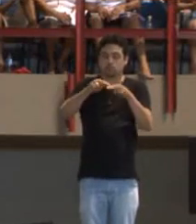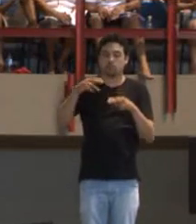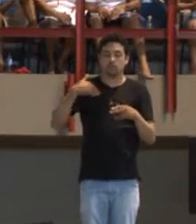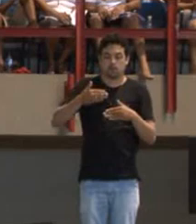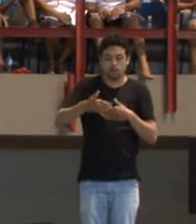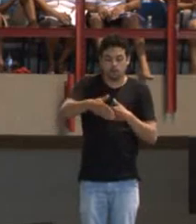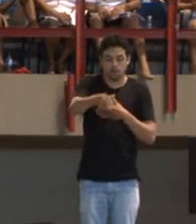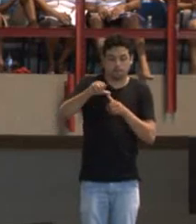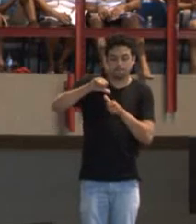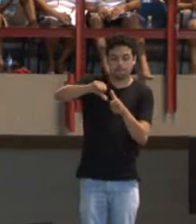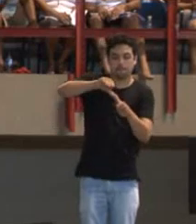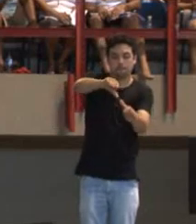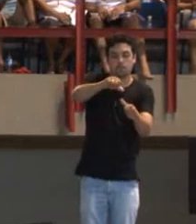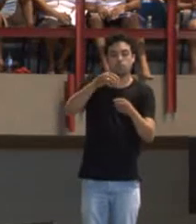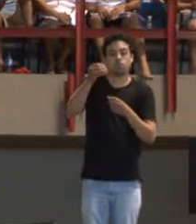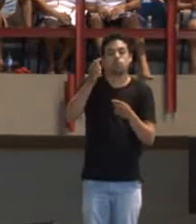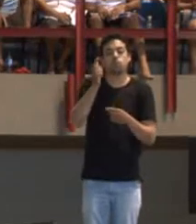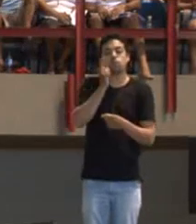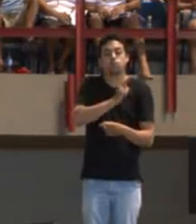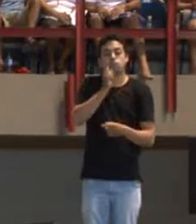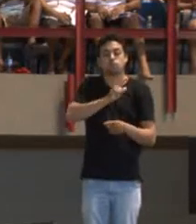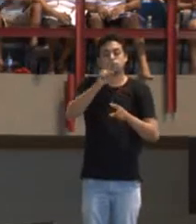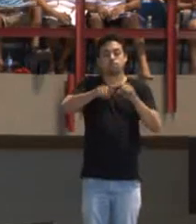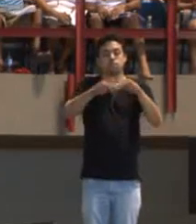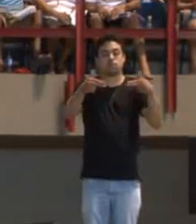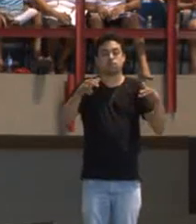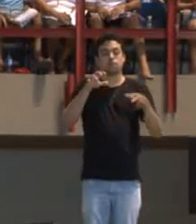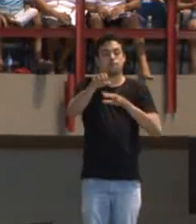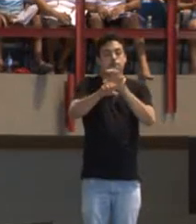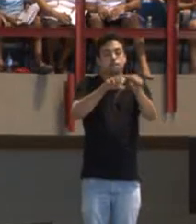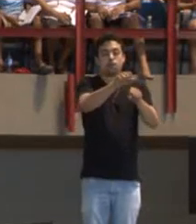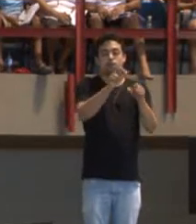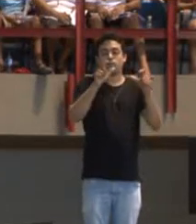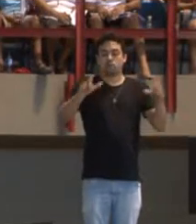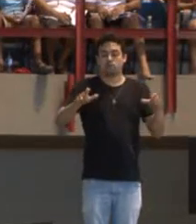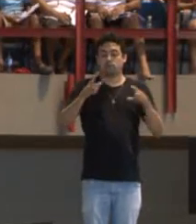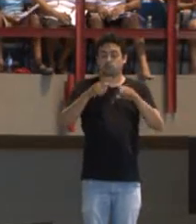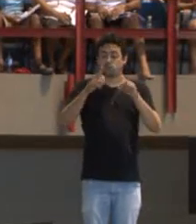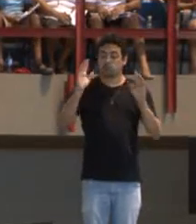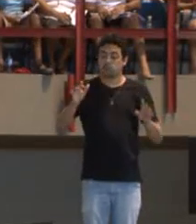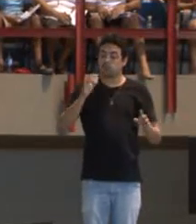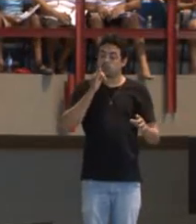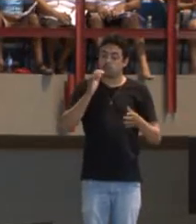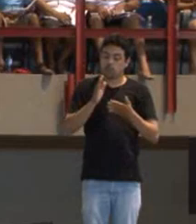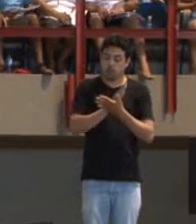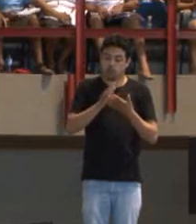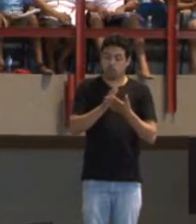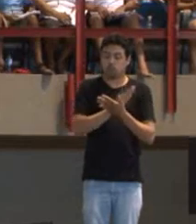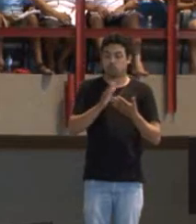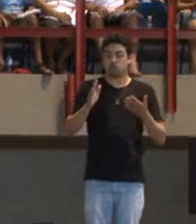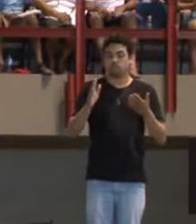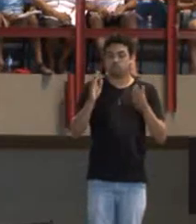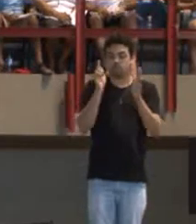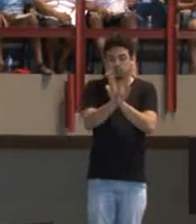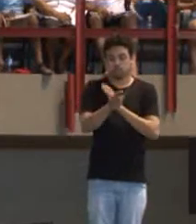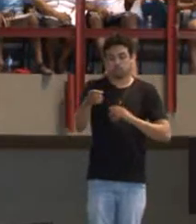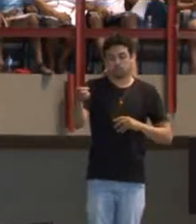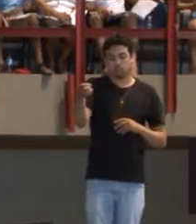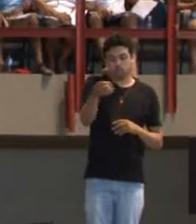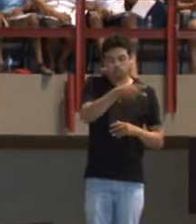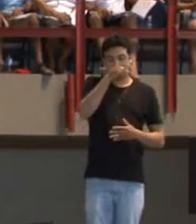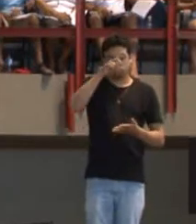transição. Onde é que a gente vai conseguir esses materiais? Então, algumas questões novas